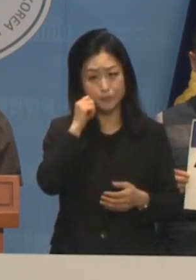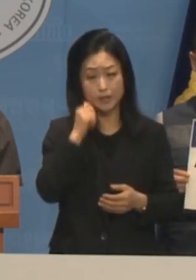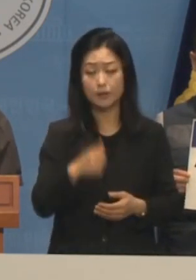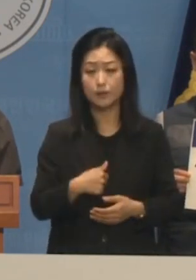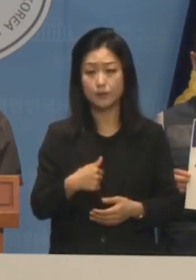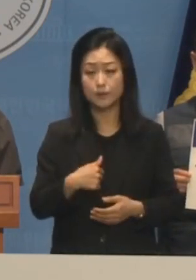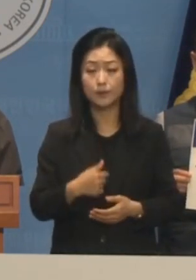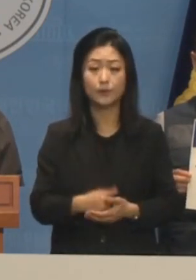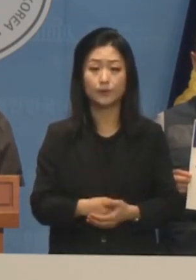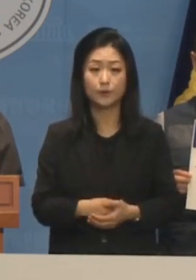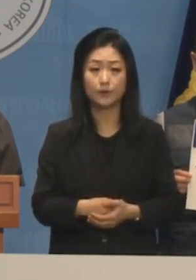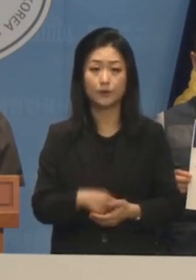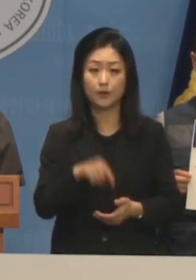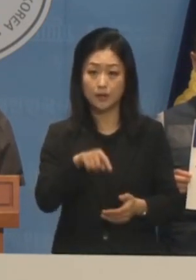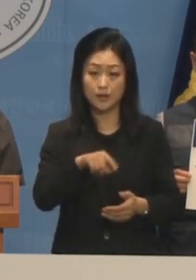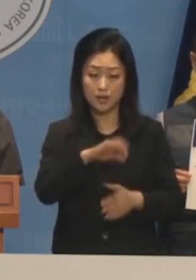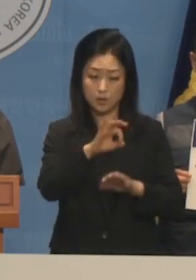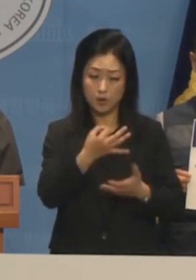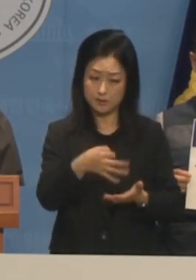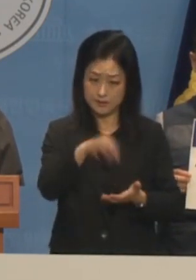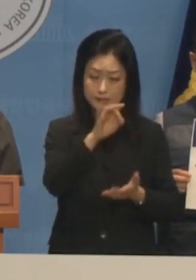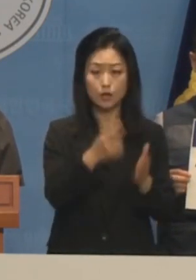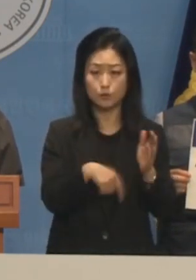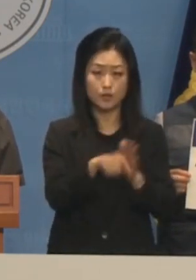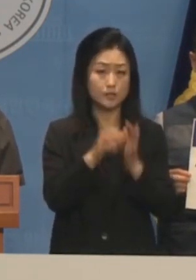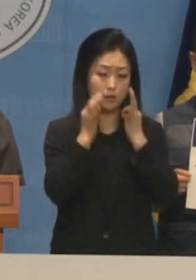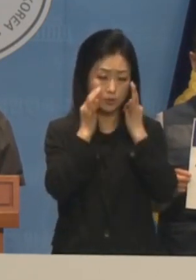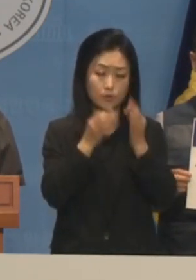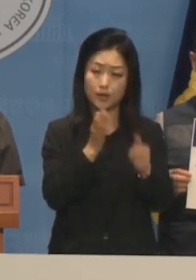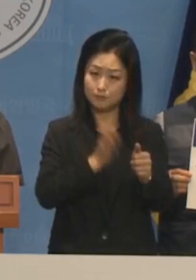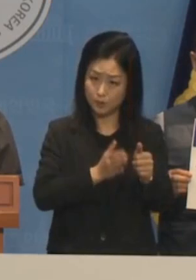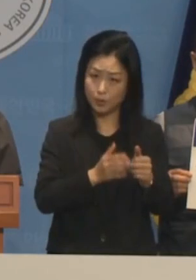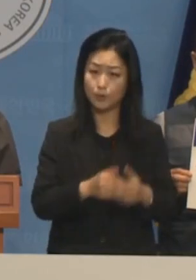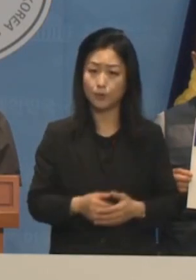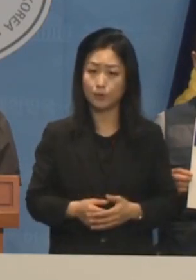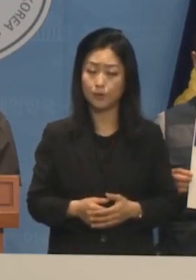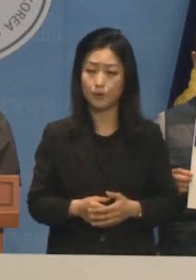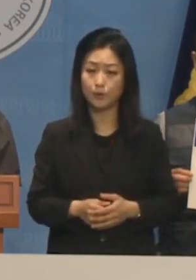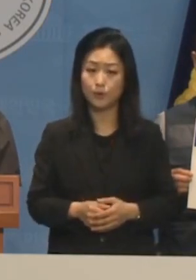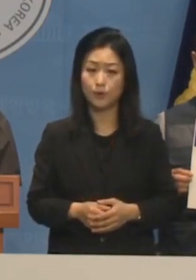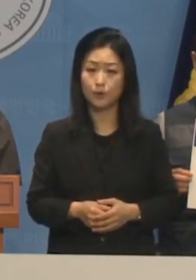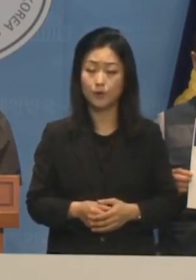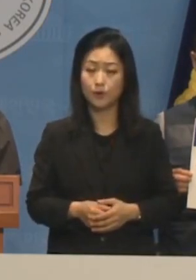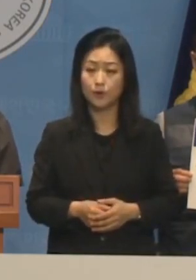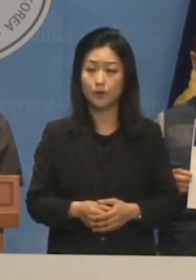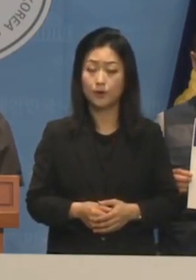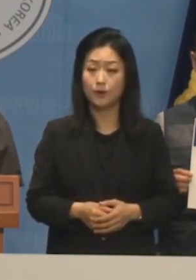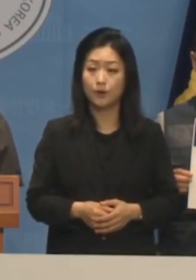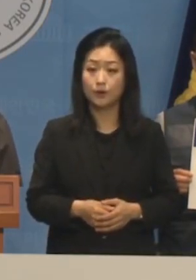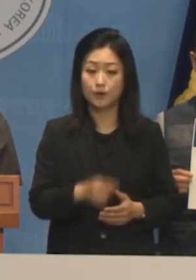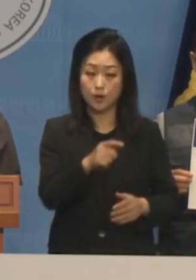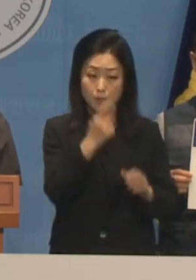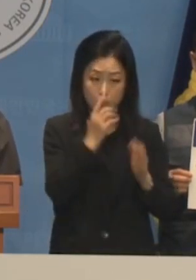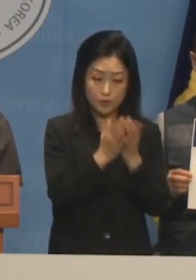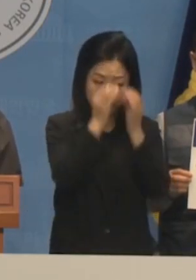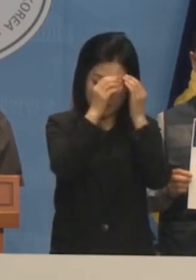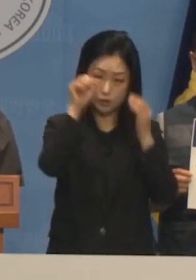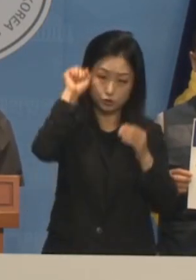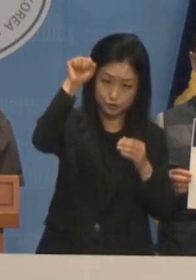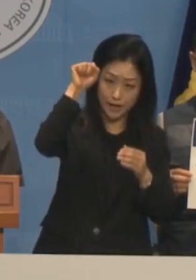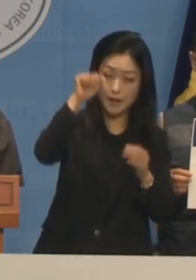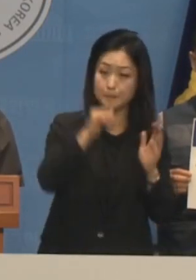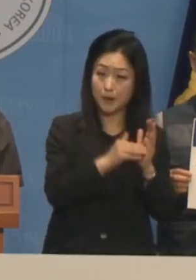없습니다. 이들의 처우를 개선하기 위한 노력은 끊임없이 계속되었습니다. 당사자들의 투쟁뿐만